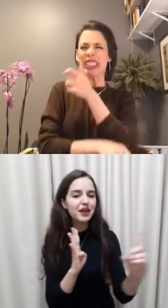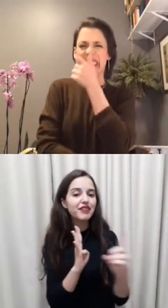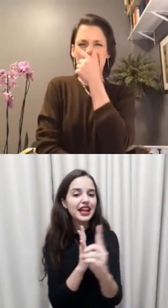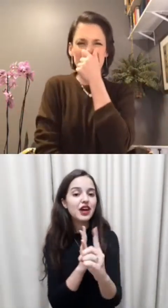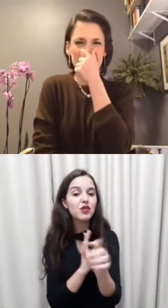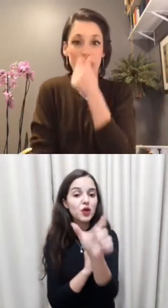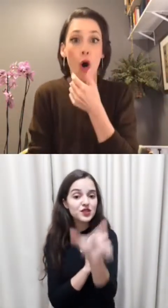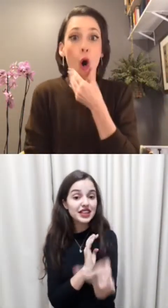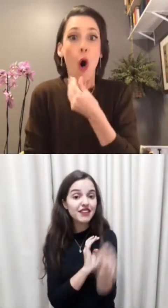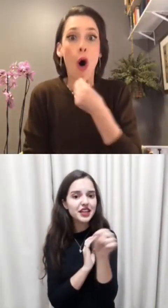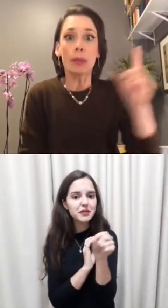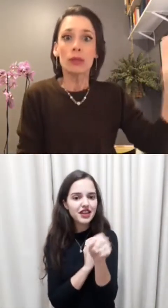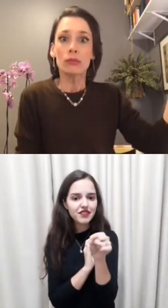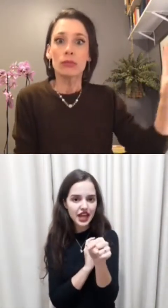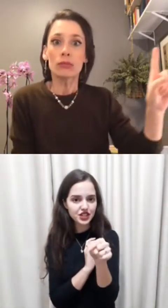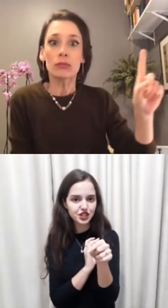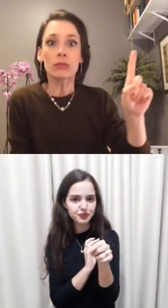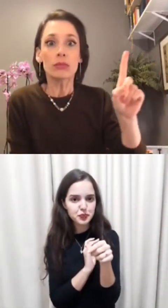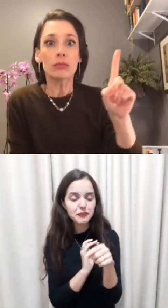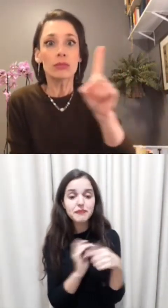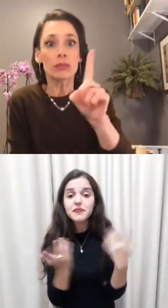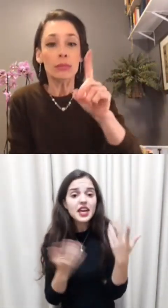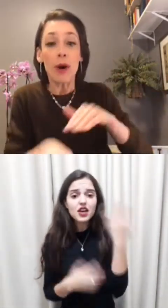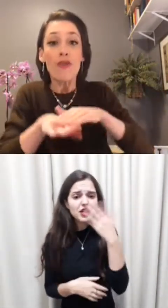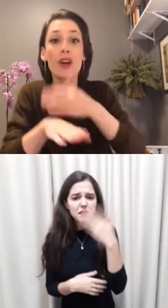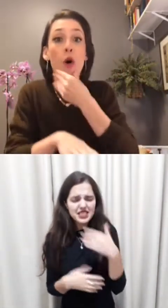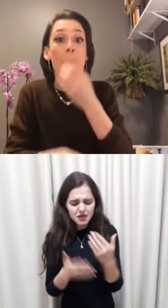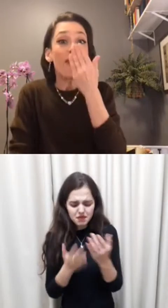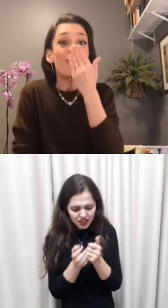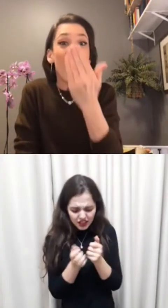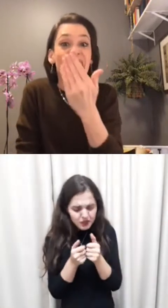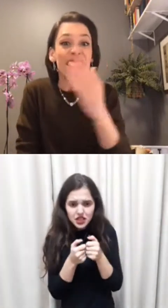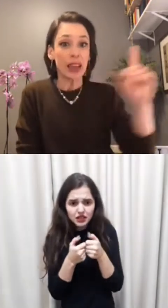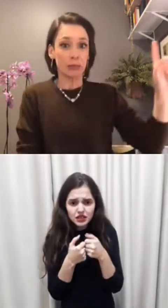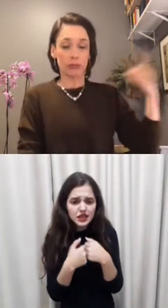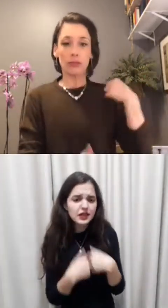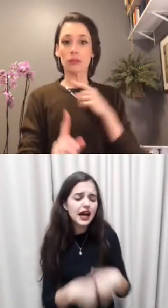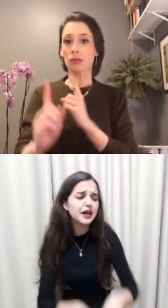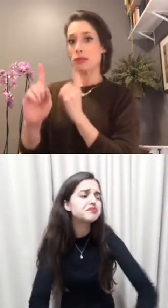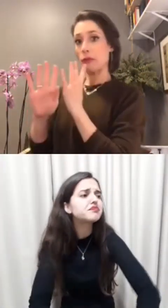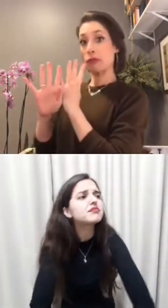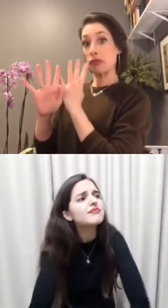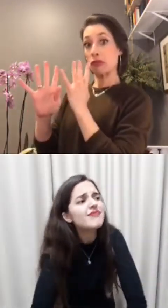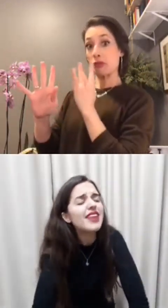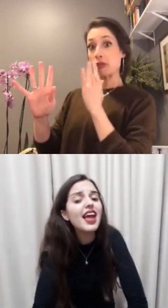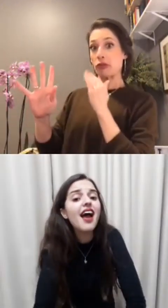para falar com o moço que tava na minha frente. E eu nem percebi, eu tava mexendo no celular.